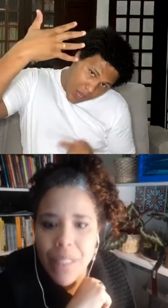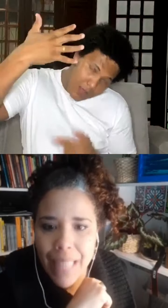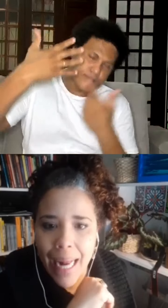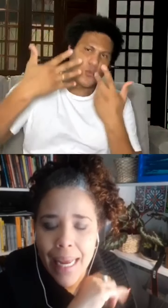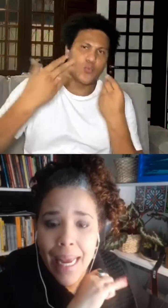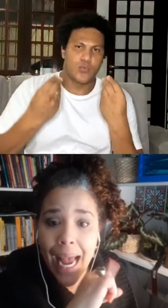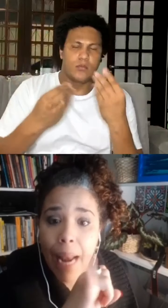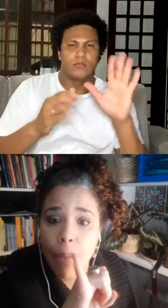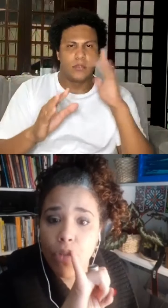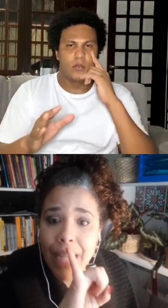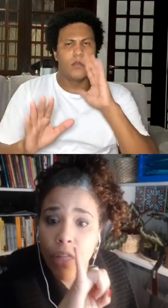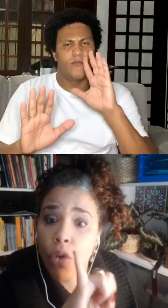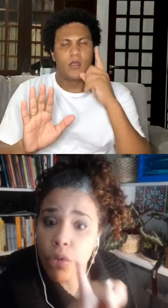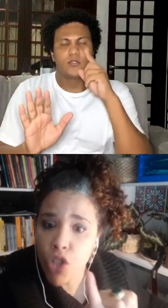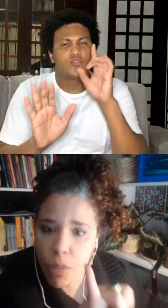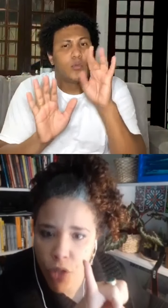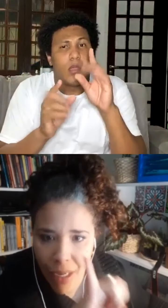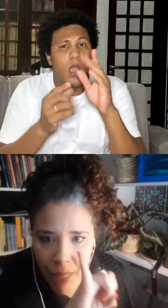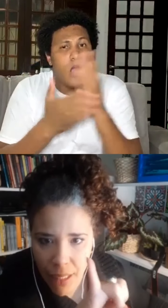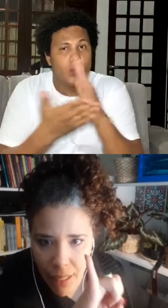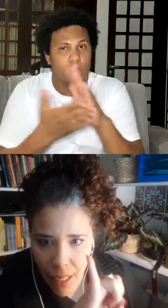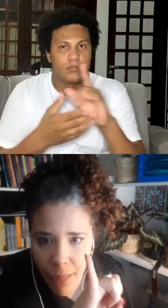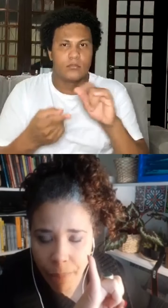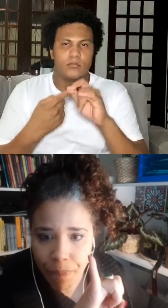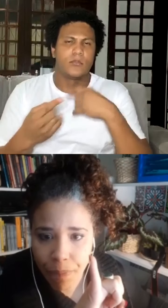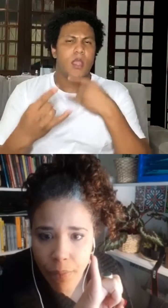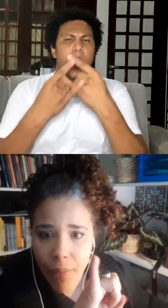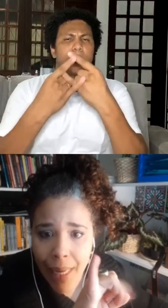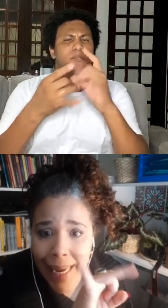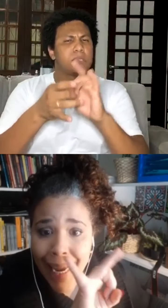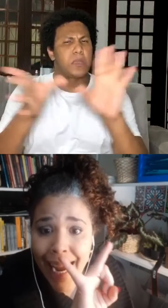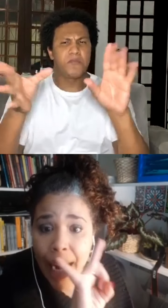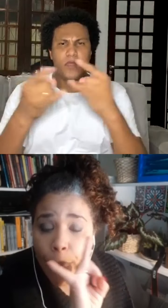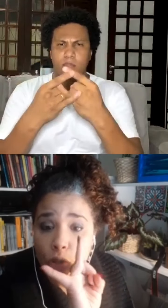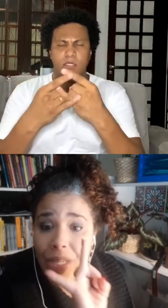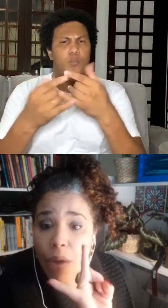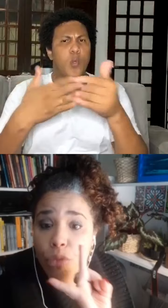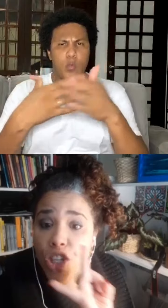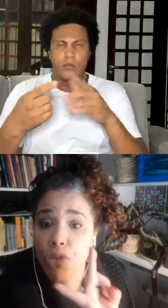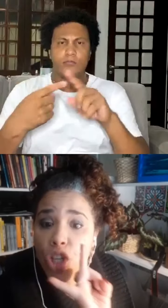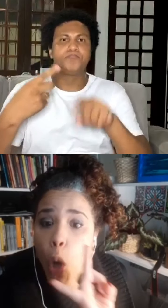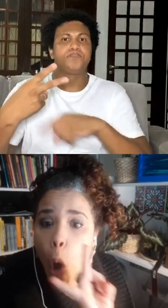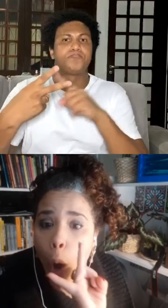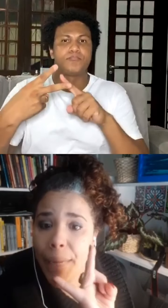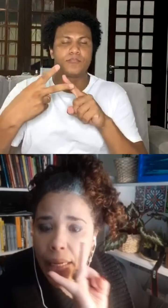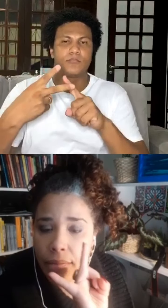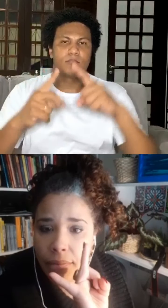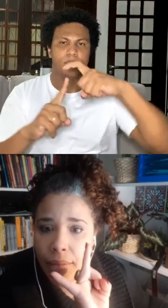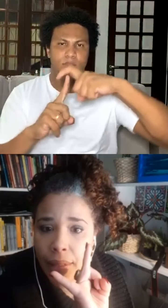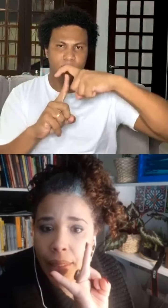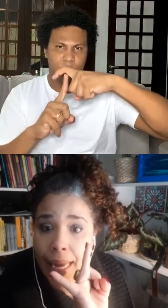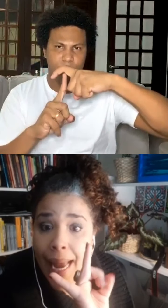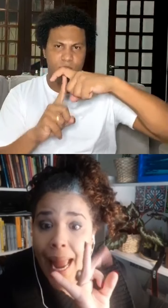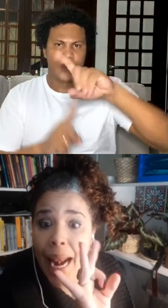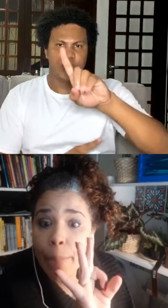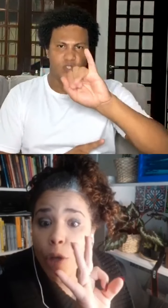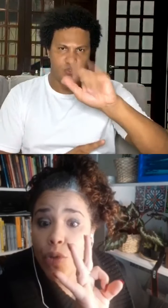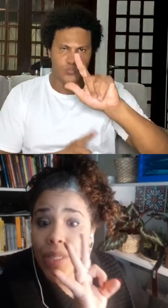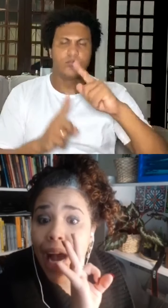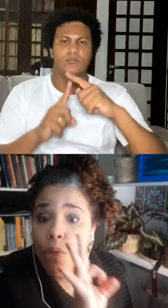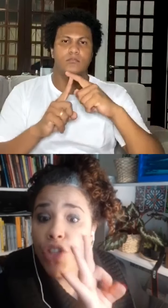usar. Ela pode usar todo tipo de camisinha. Ela pode usar o DIU de cobre. Ela